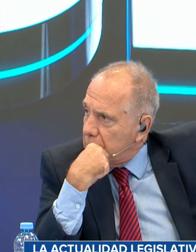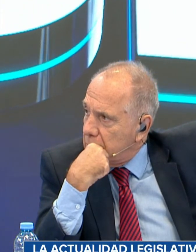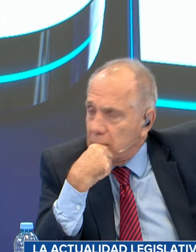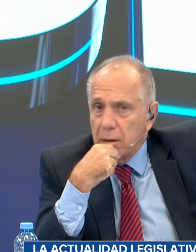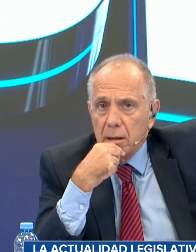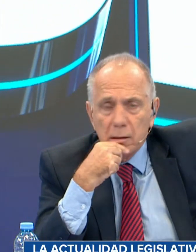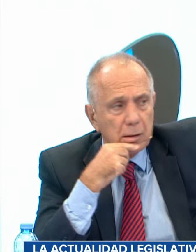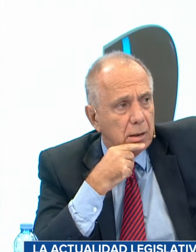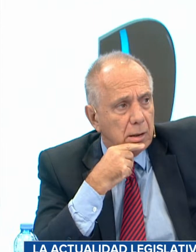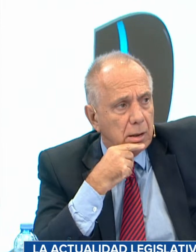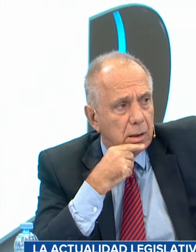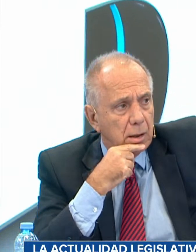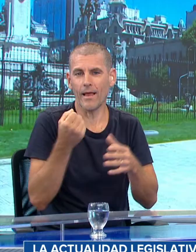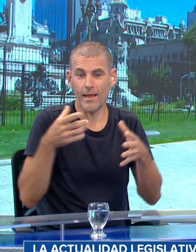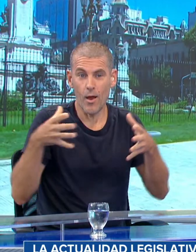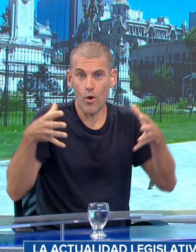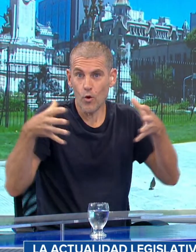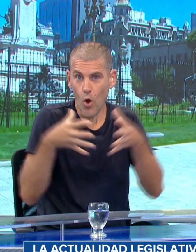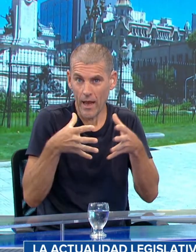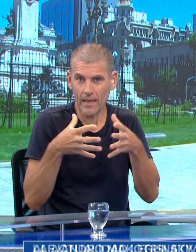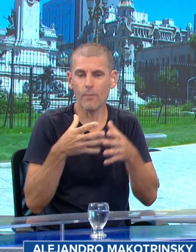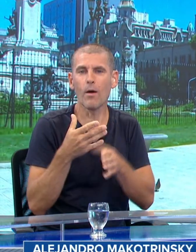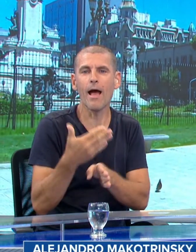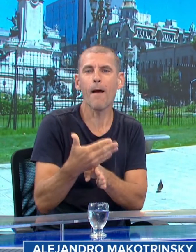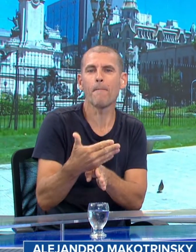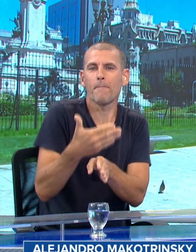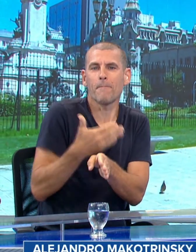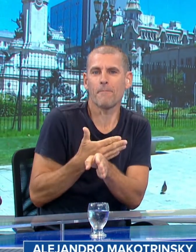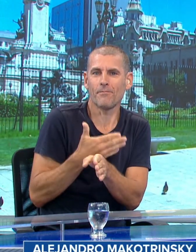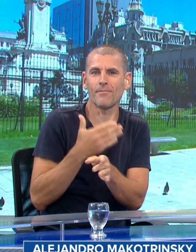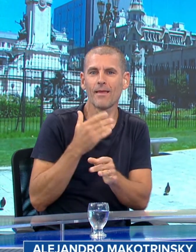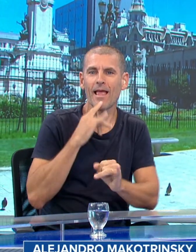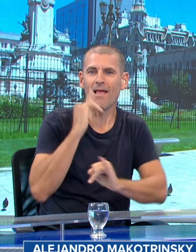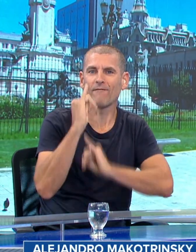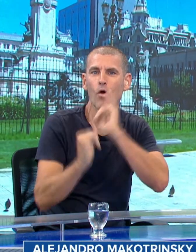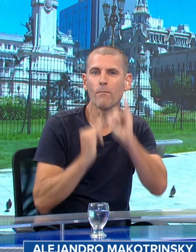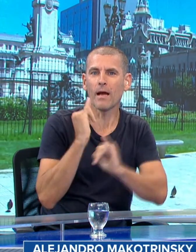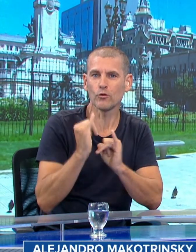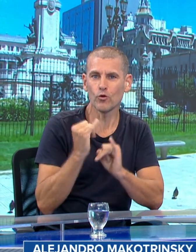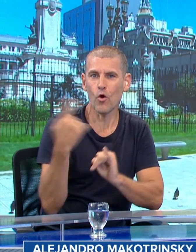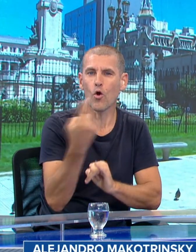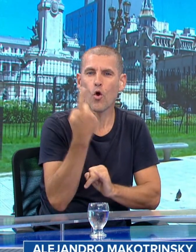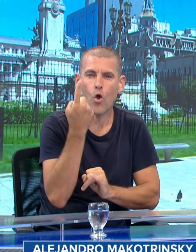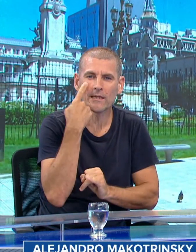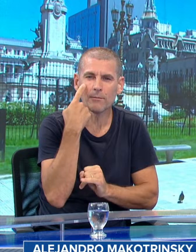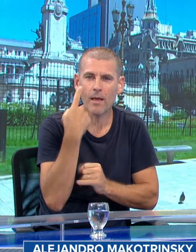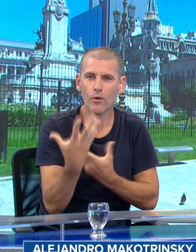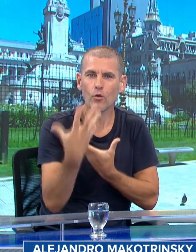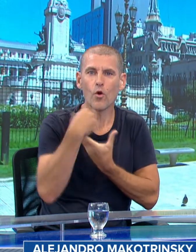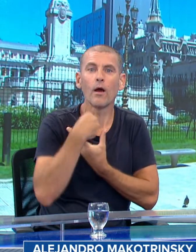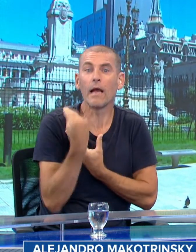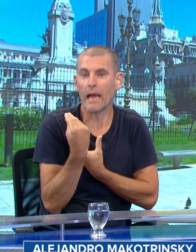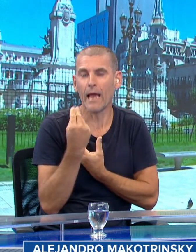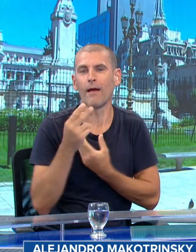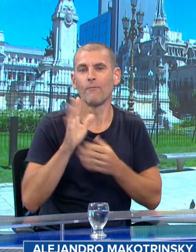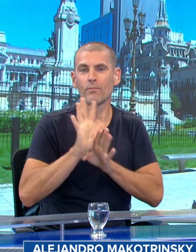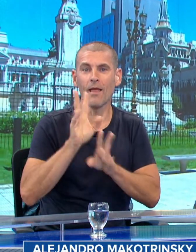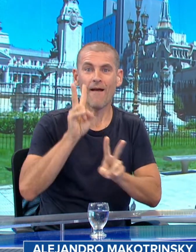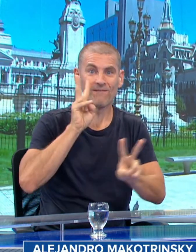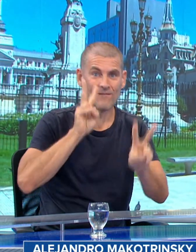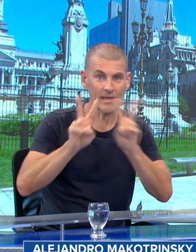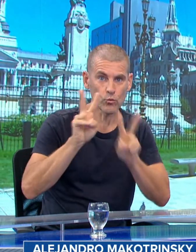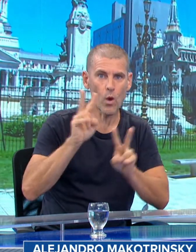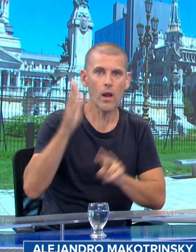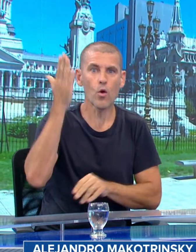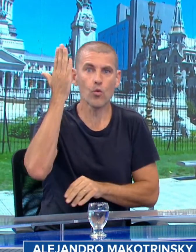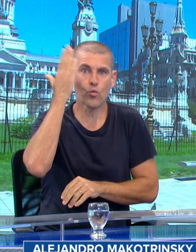a ver, como en todos los ámbitos de trabajo, hay que conocerse con los compañeros, Claro. hay que tener conocimiento